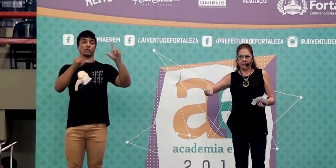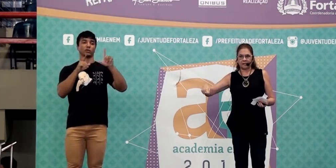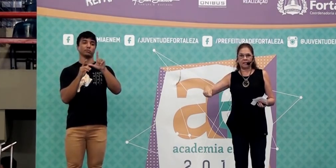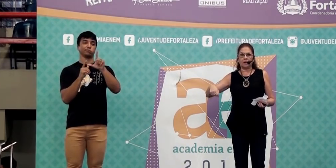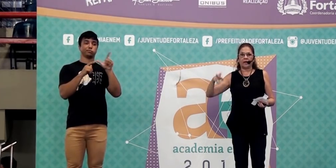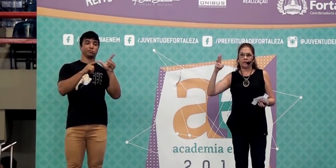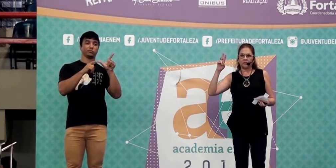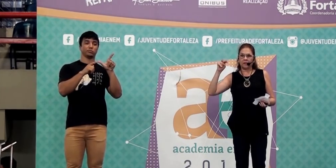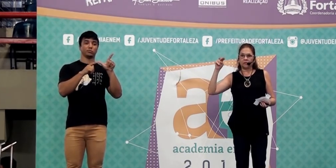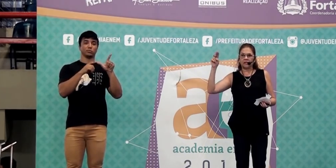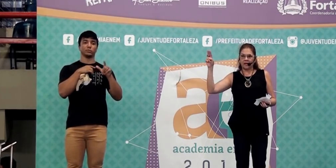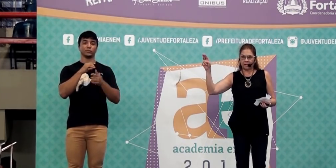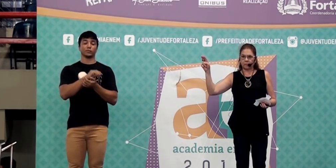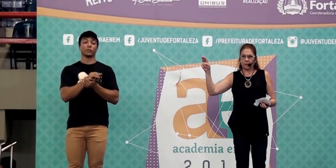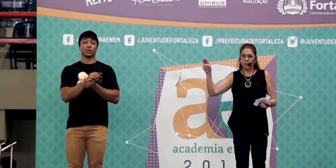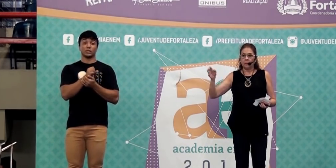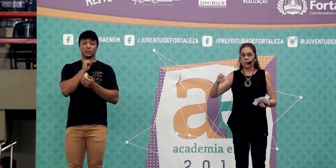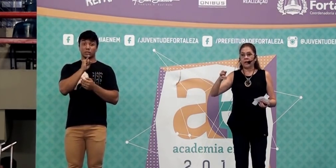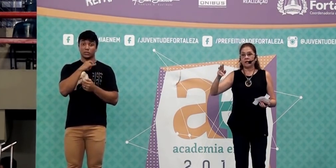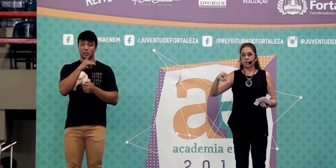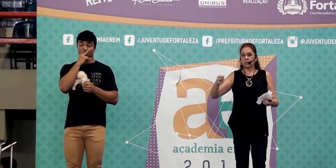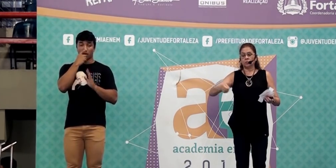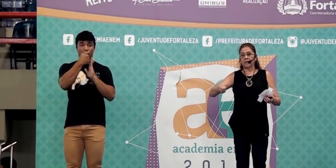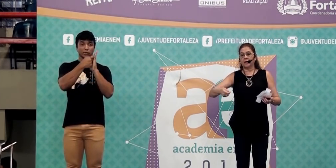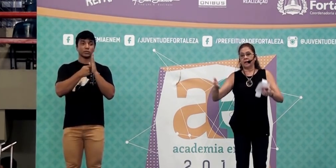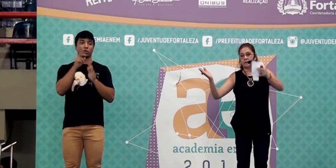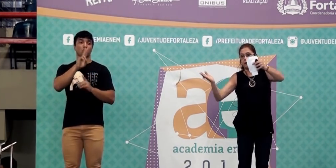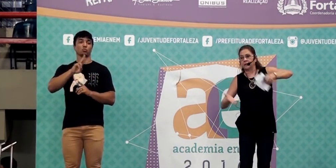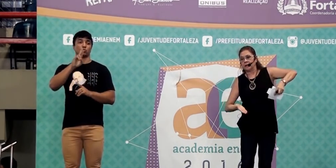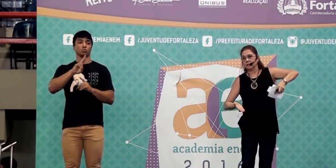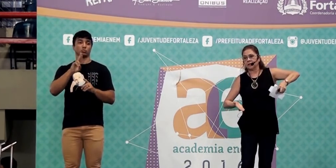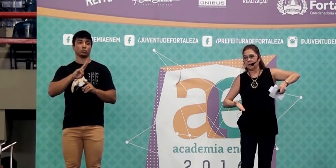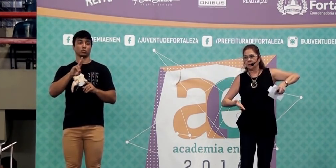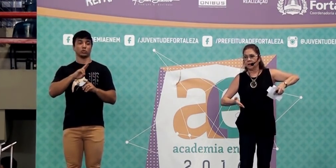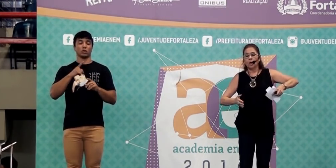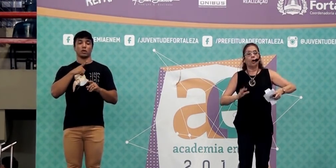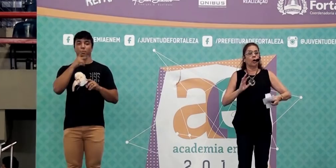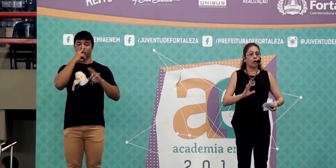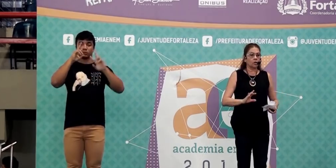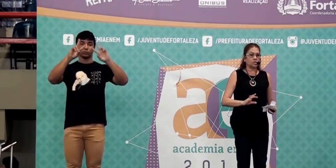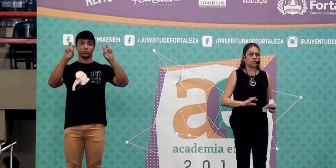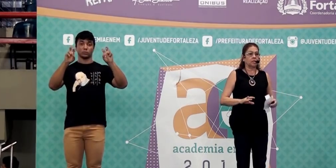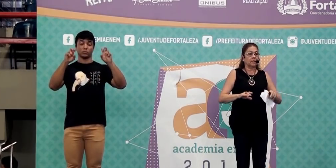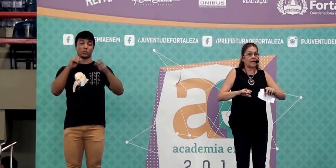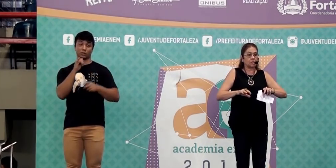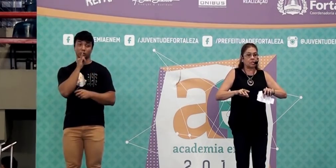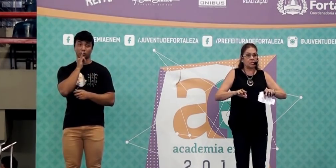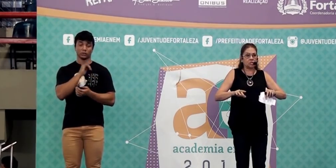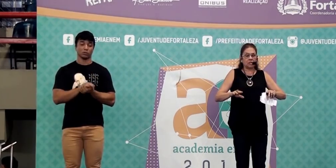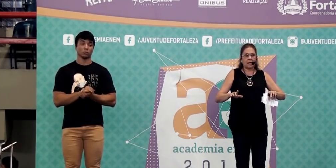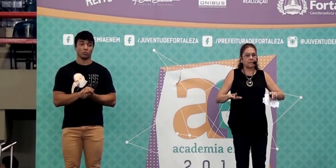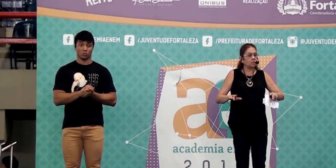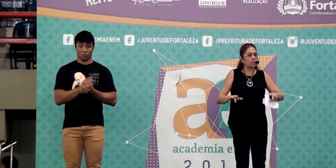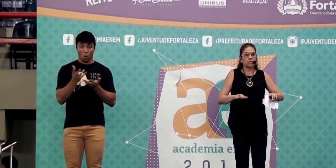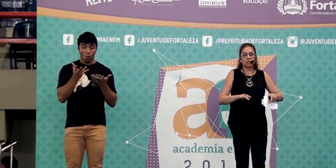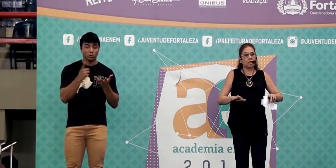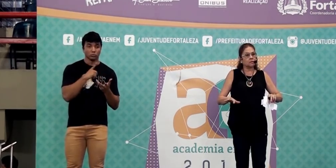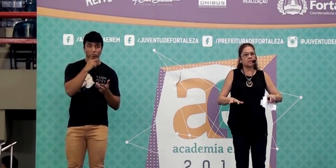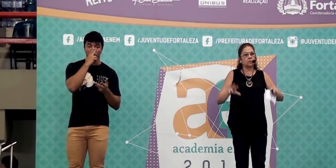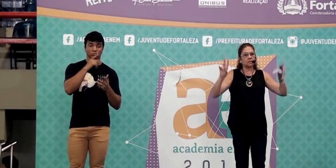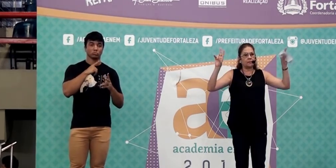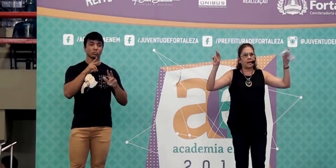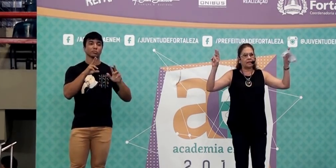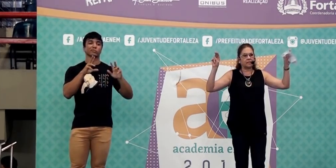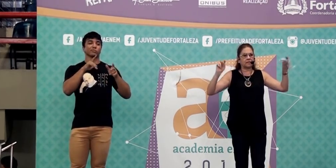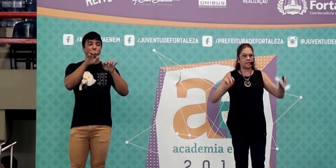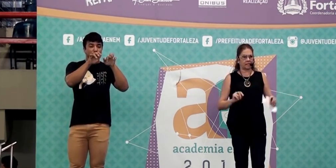na redação, é que você usa aspa. Porque a gente não tem a letra italizada. Hoje, nas digitações, não